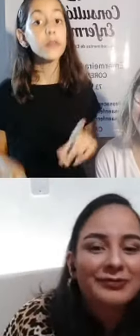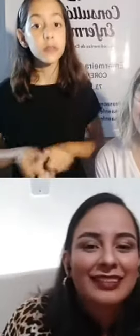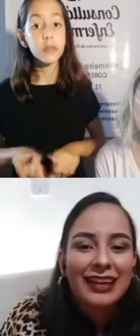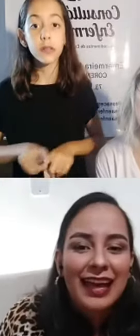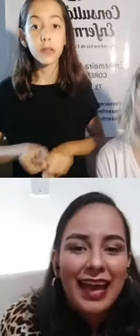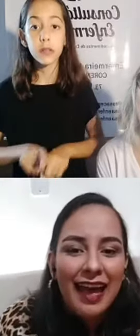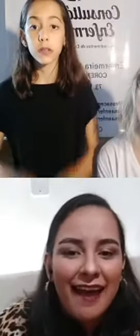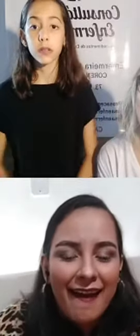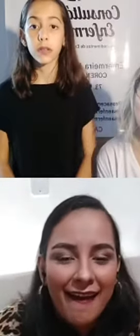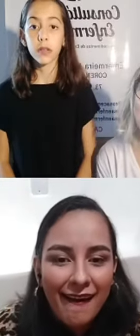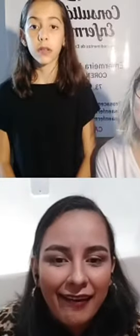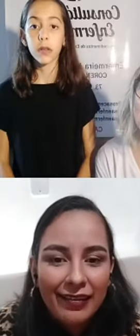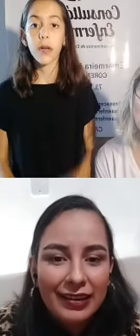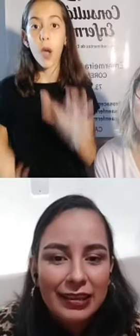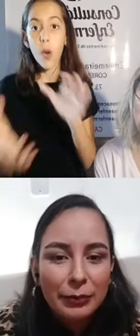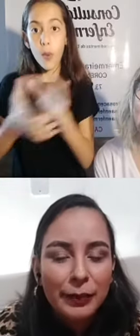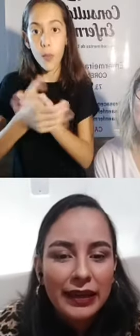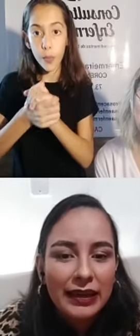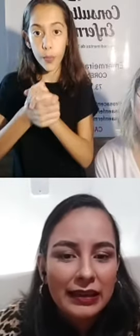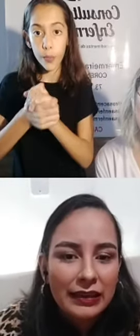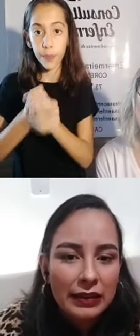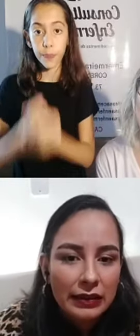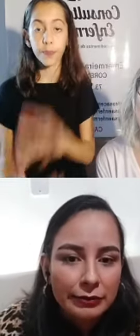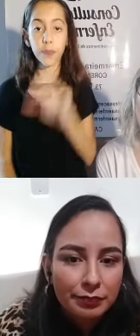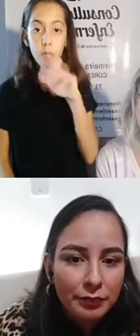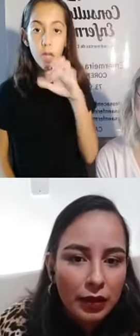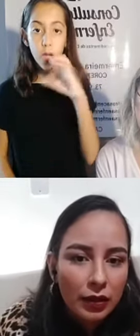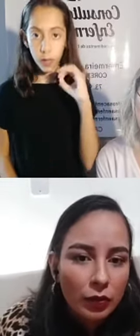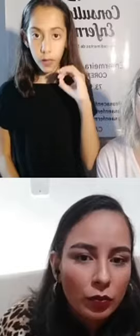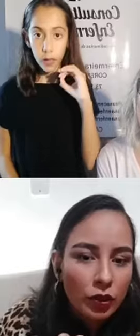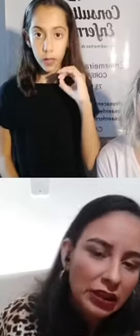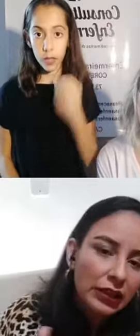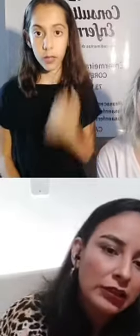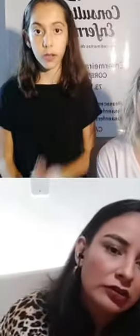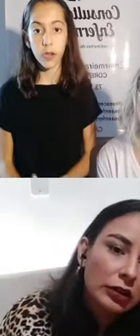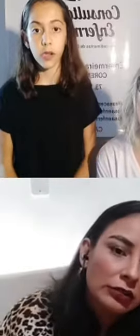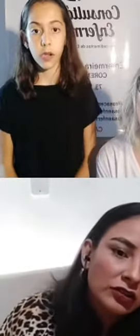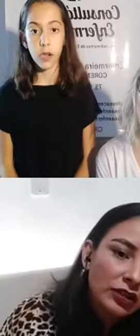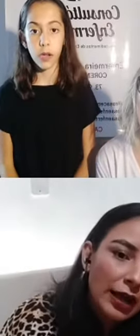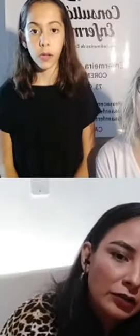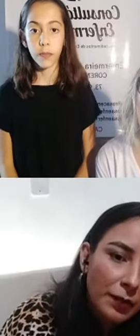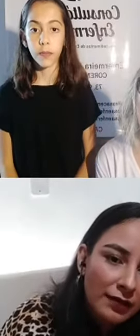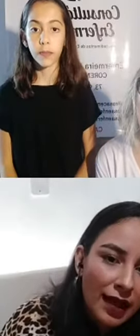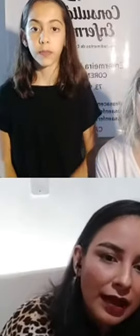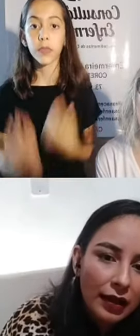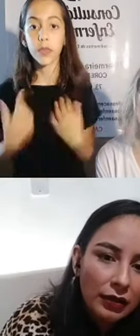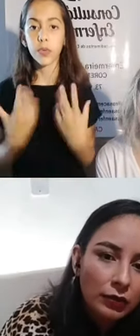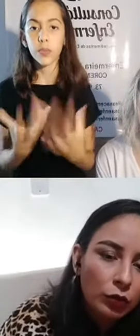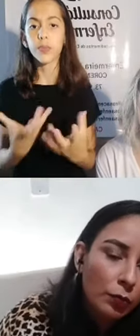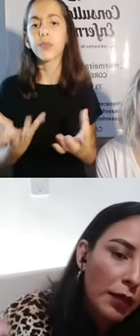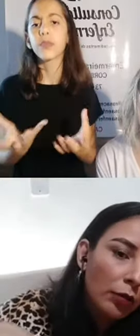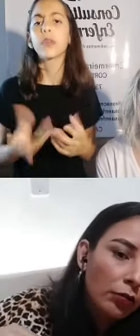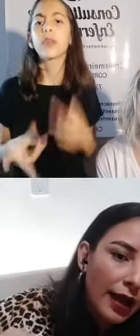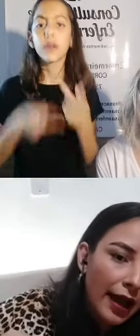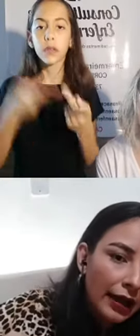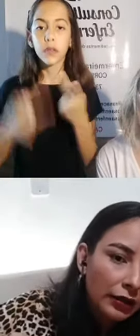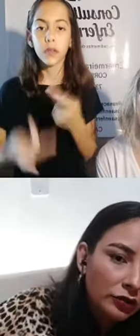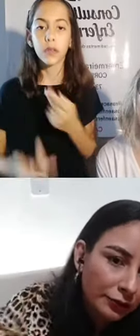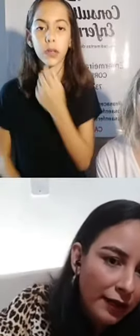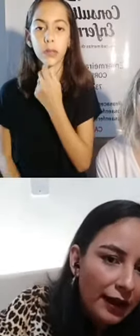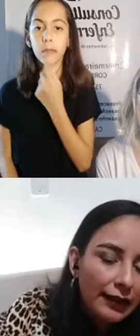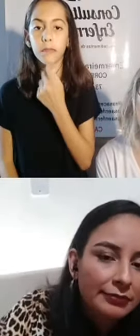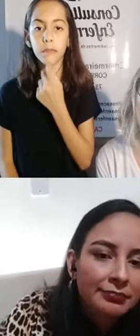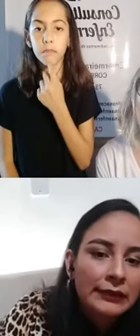Léo. E também eu gostaria de não deixar de passar do meu lugar